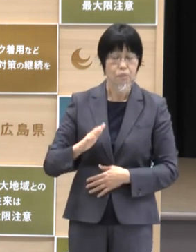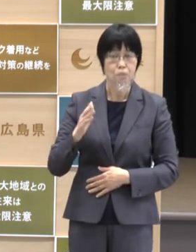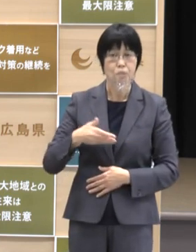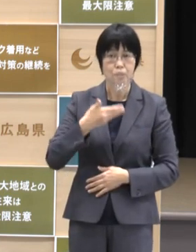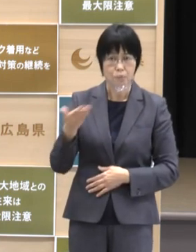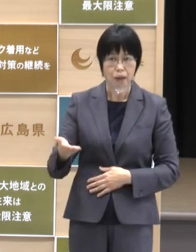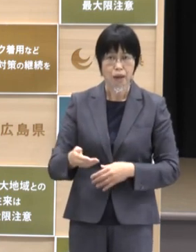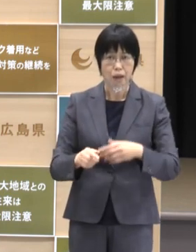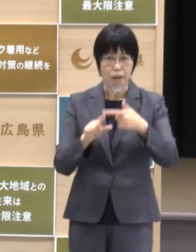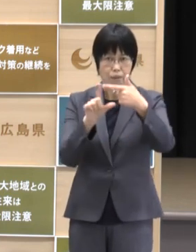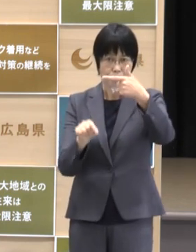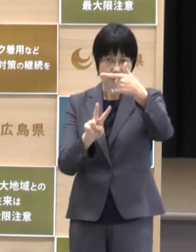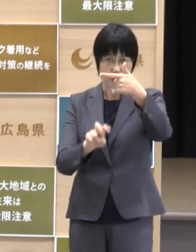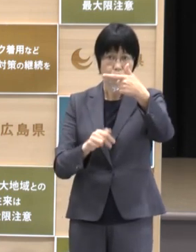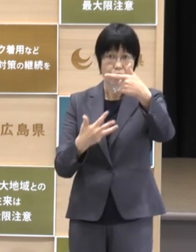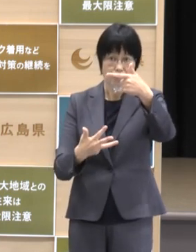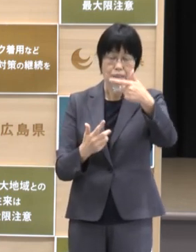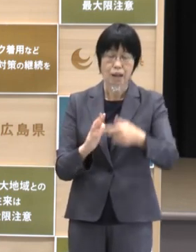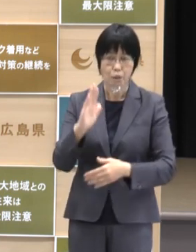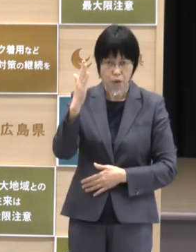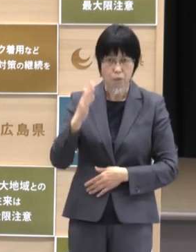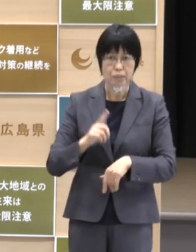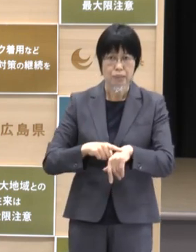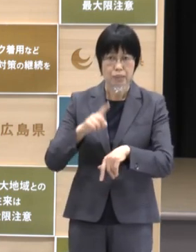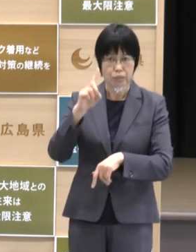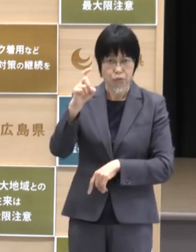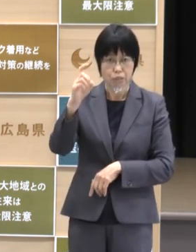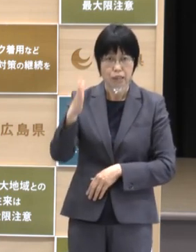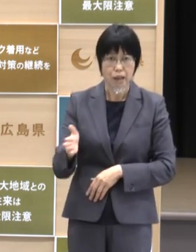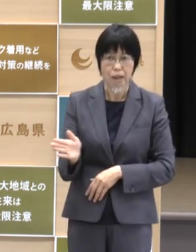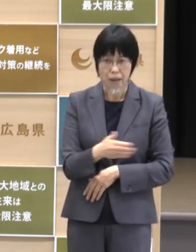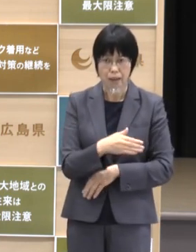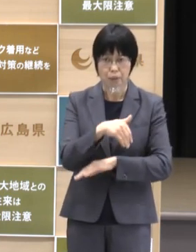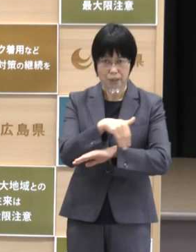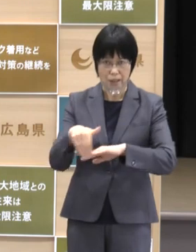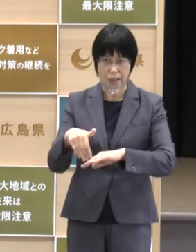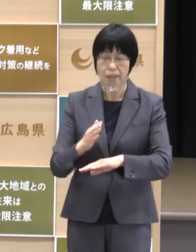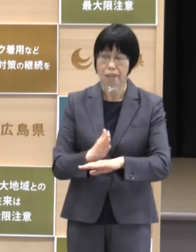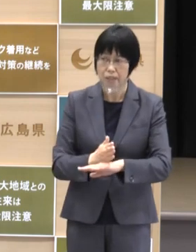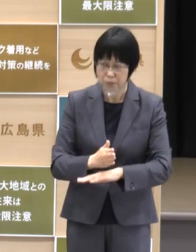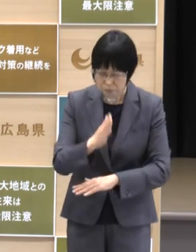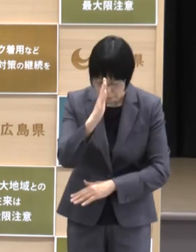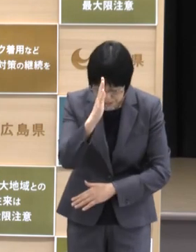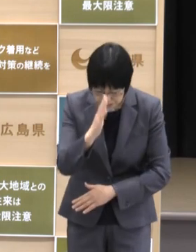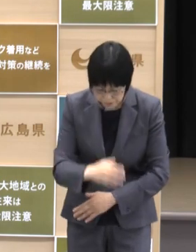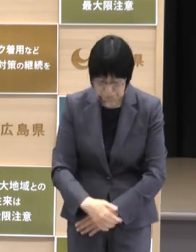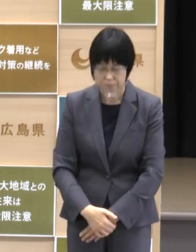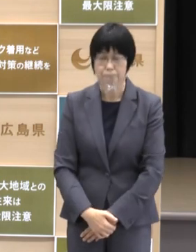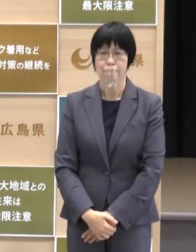28日火曜日の10時半からを予定しております。ありがとうございました。